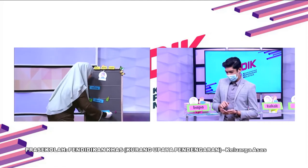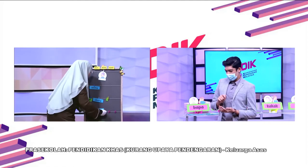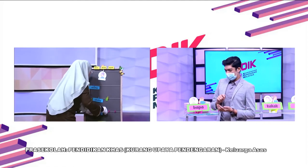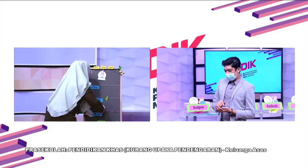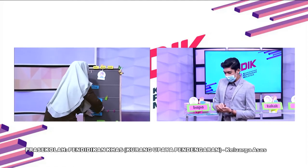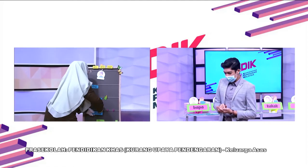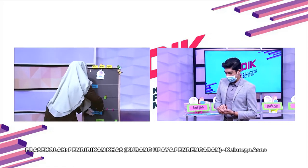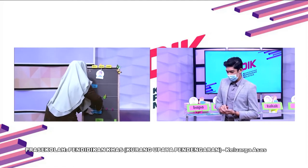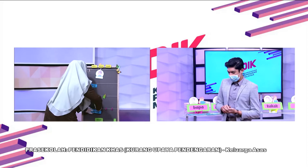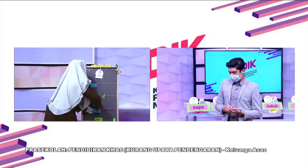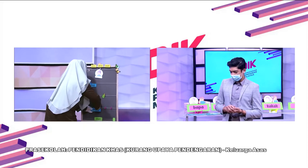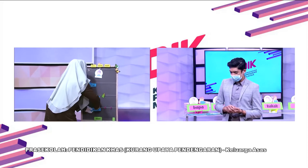Abang oke